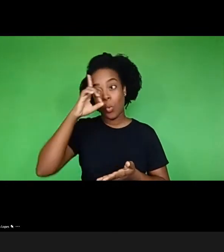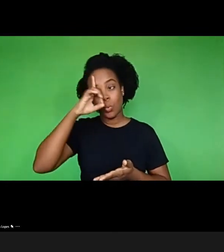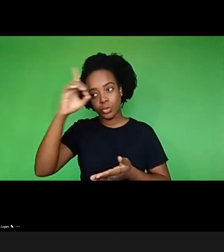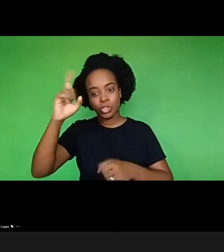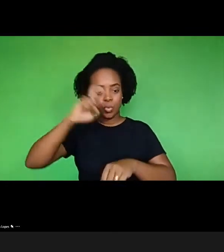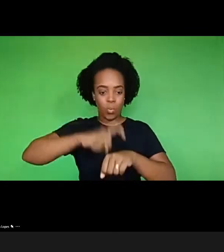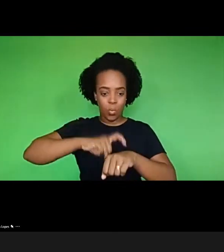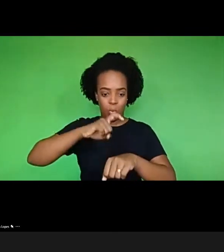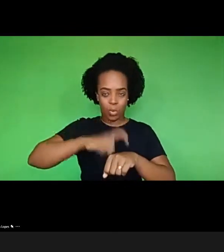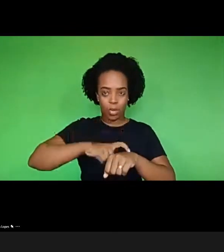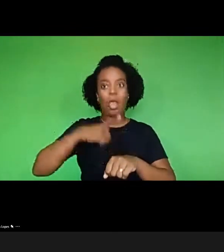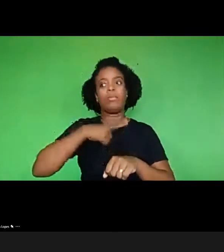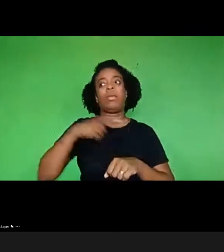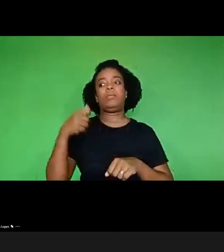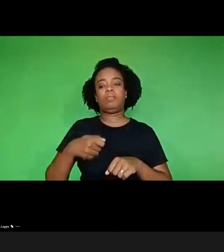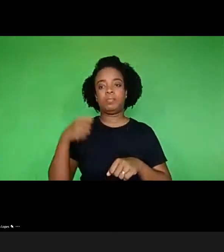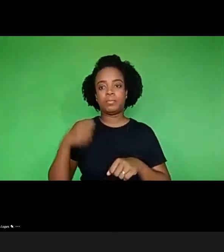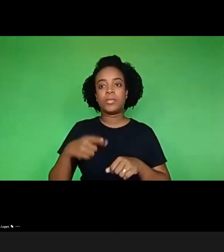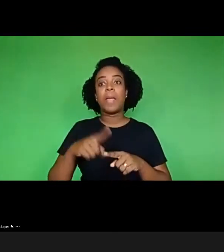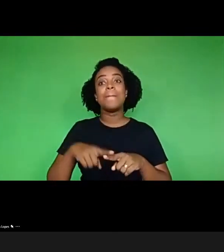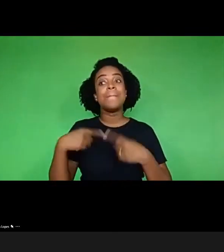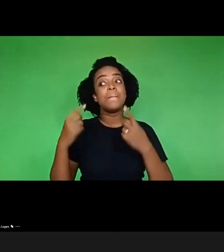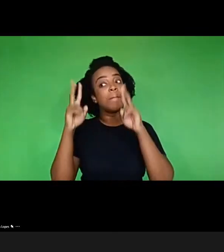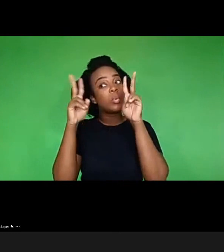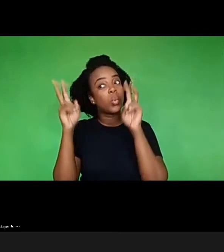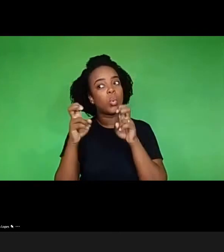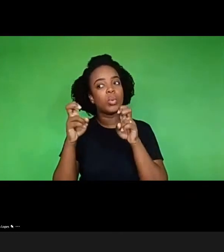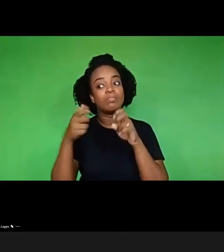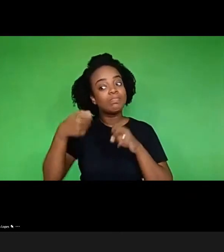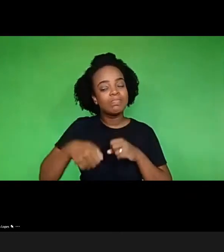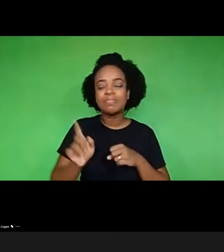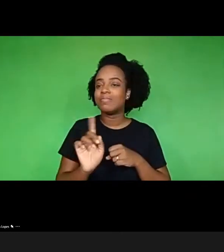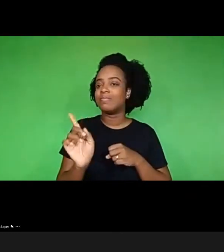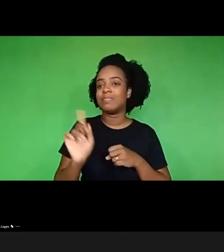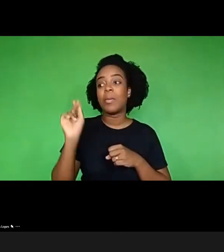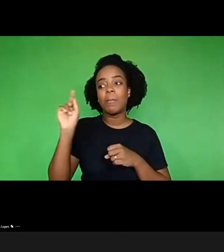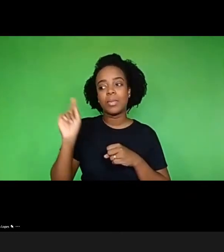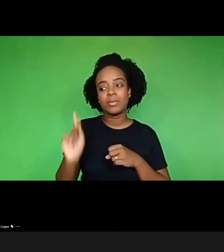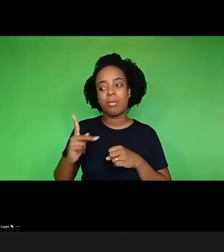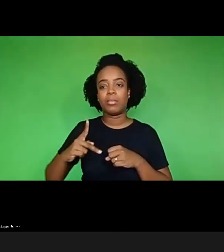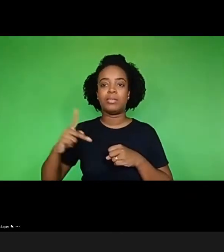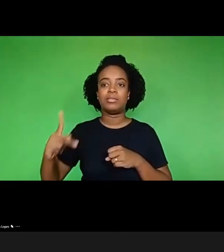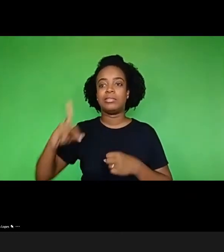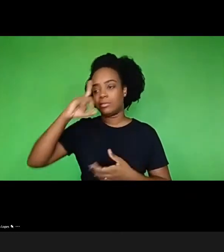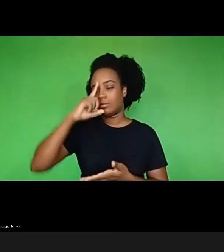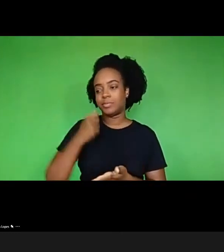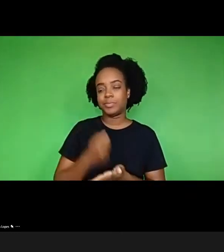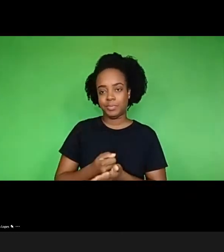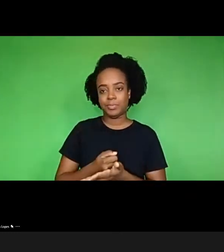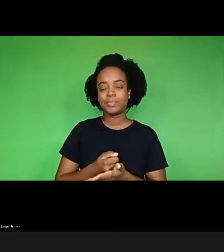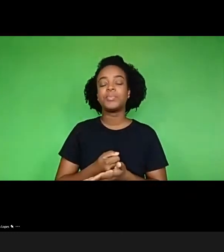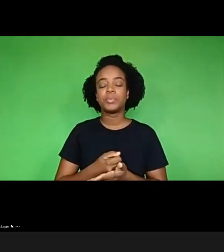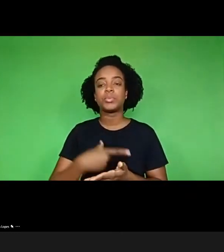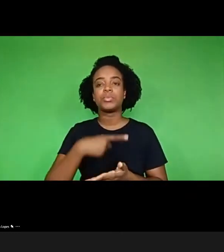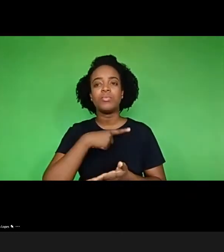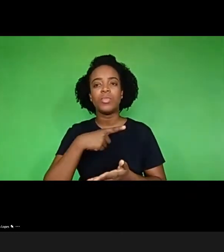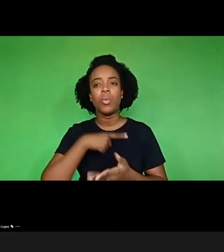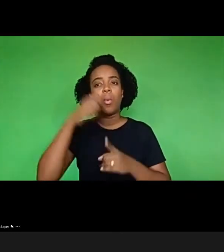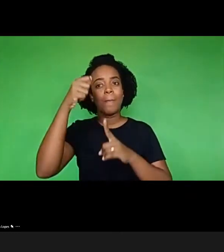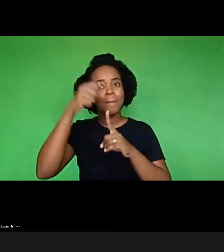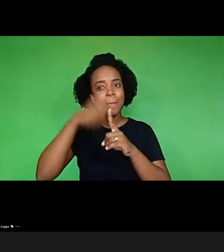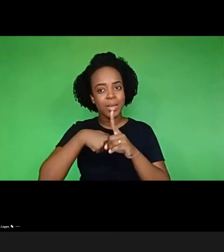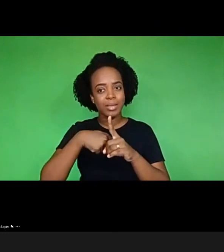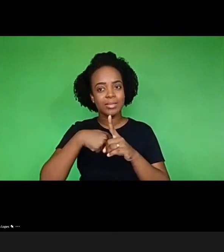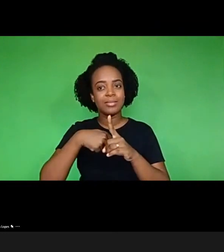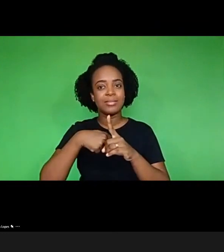se repetir a cada 15 dias. Então, a gente vai passar um cronograma para vocês que a cada mês se repete, né?